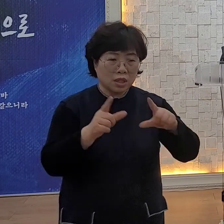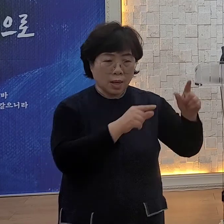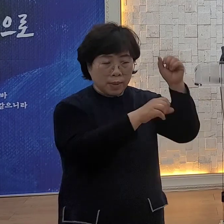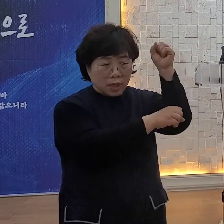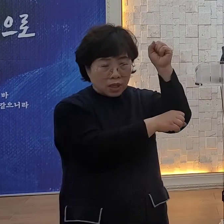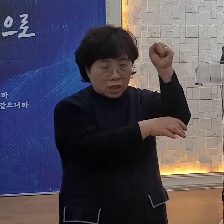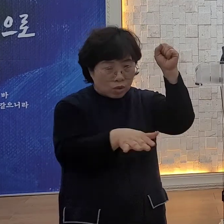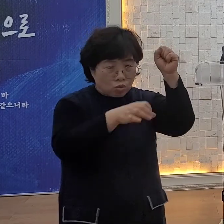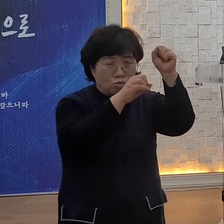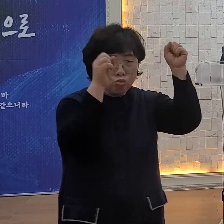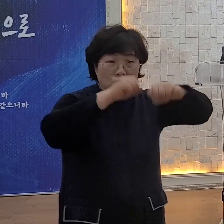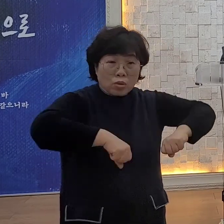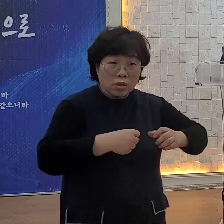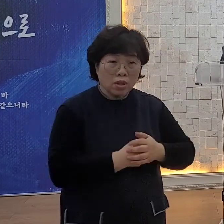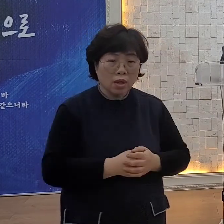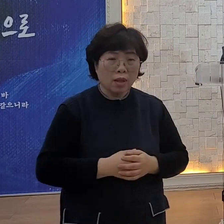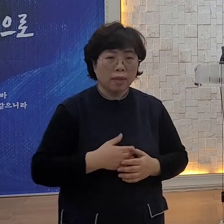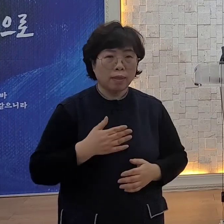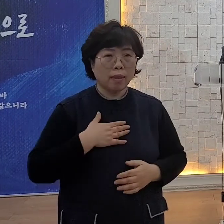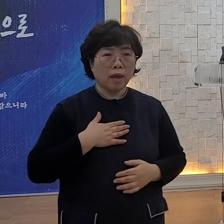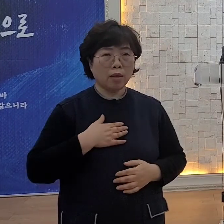되어서 자기가 기준이.